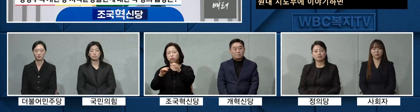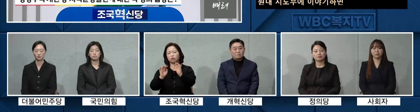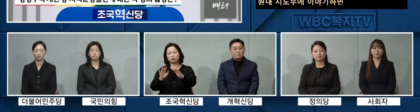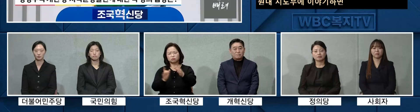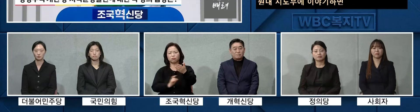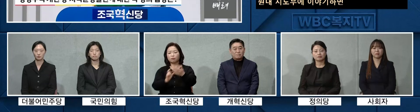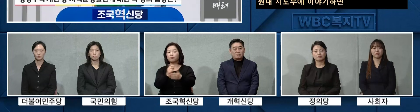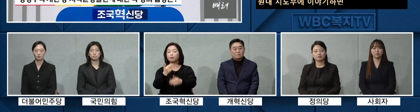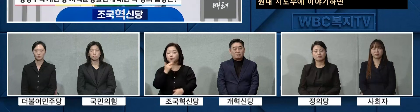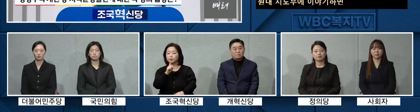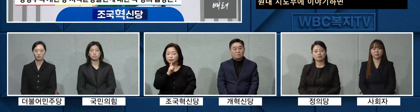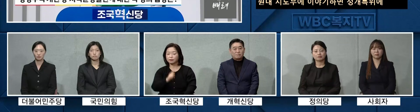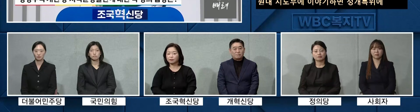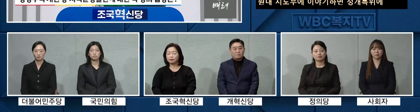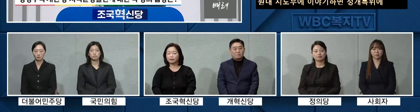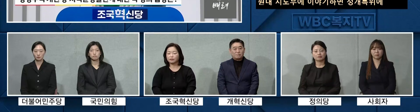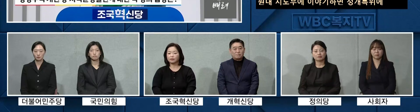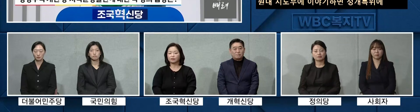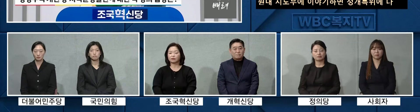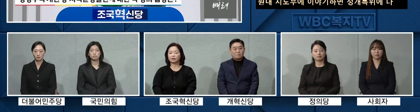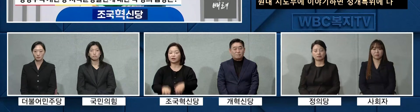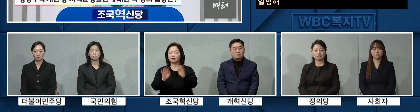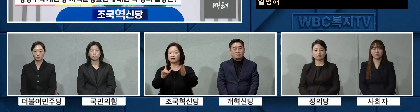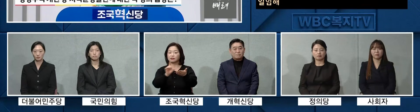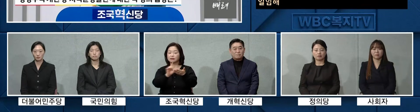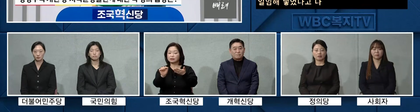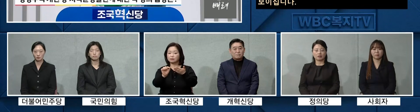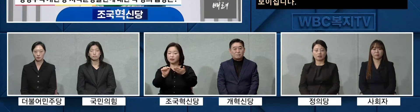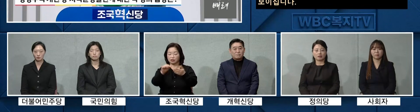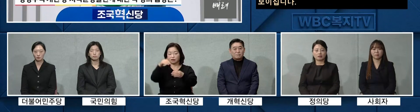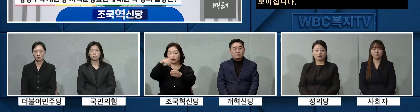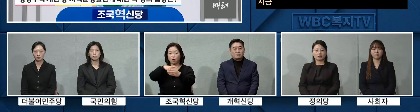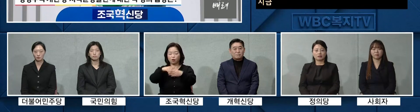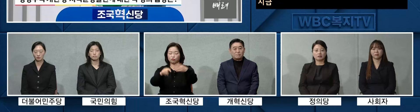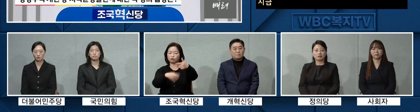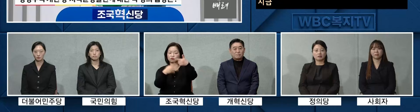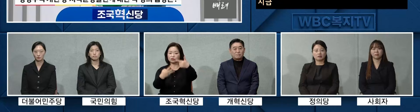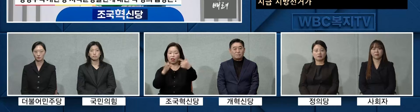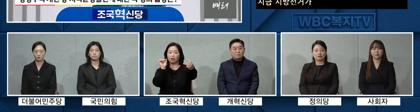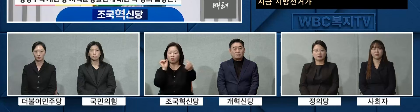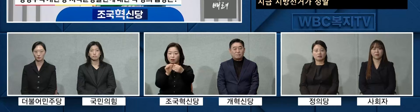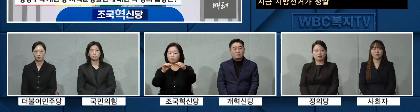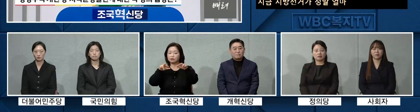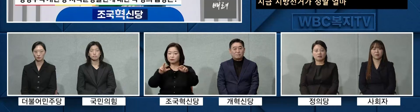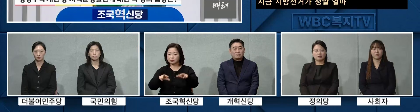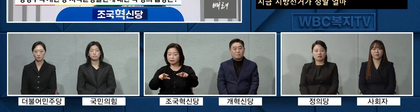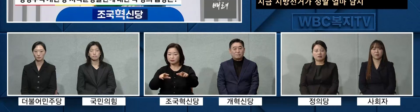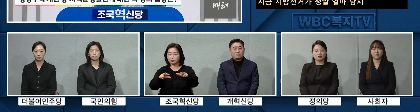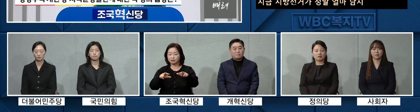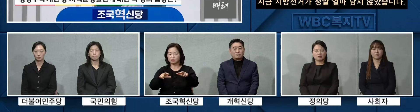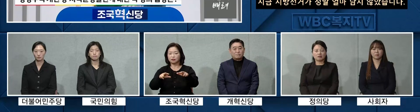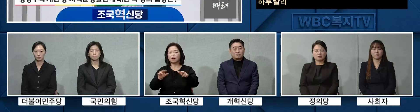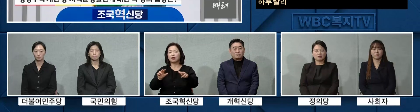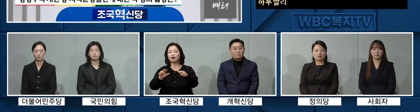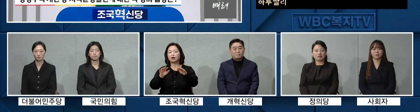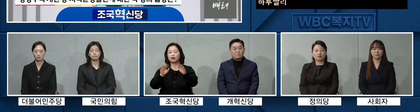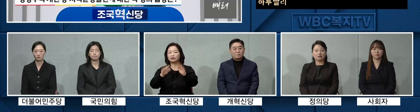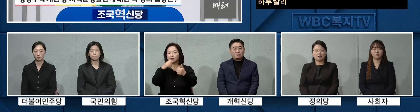보이십니다. 지금 지방선거가 정말 얼마 남지 않았습니다. 하루빨리